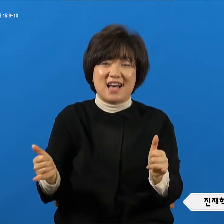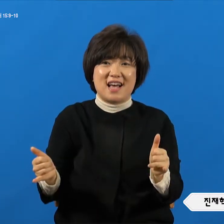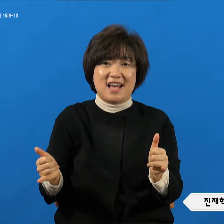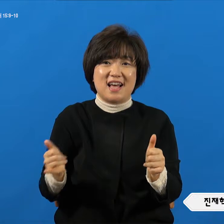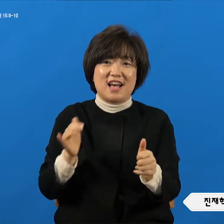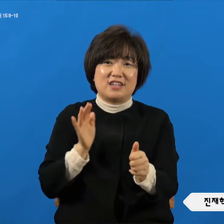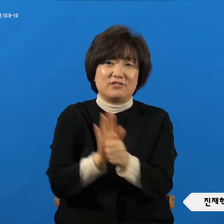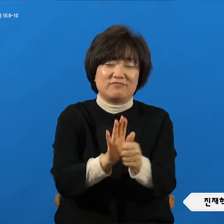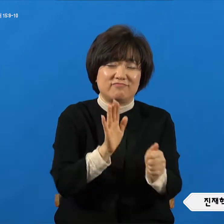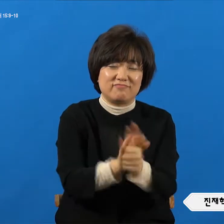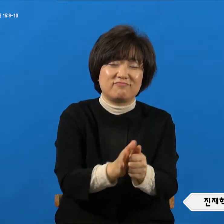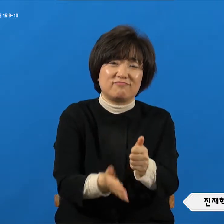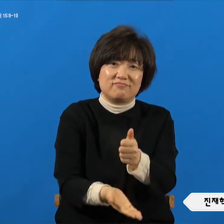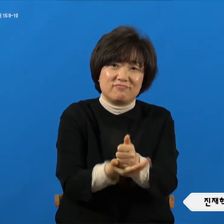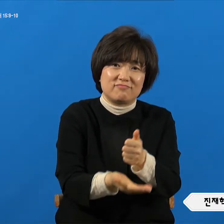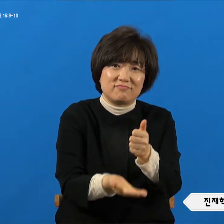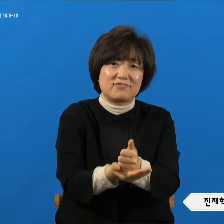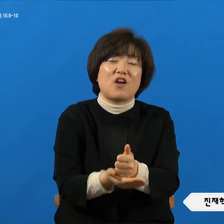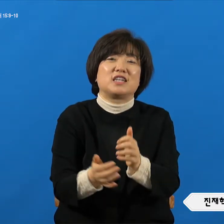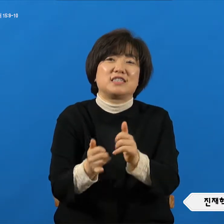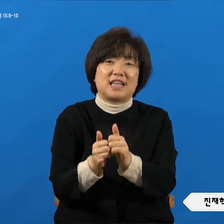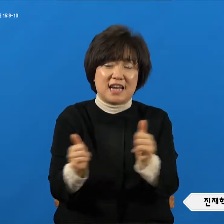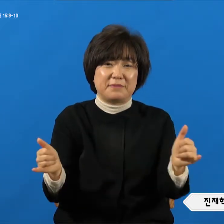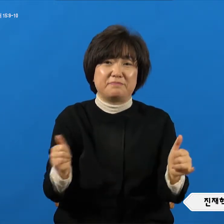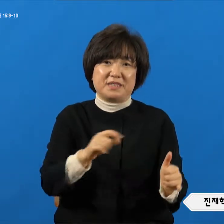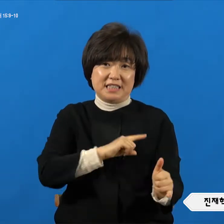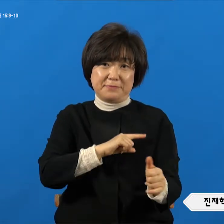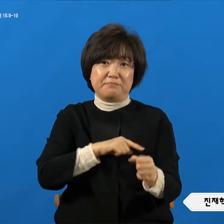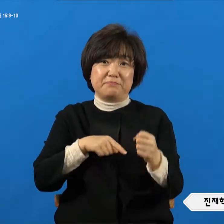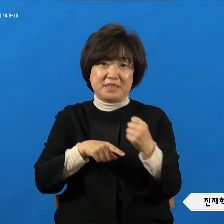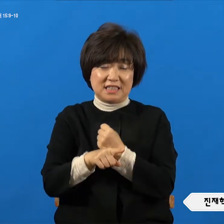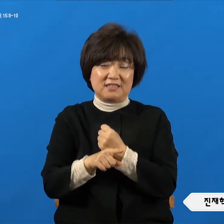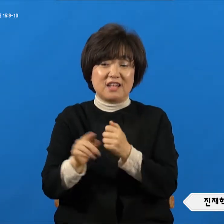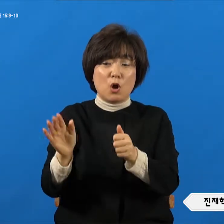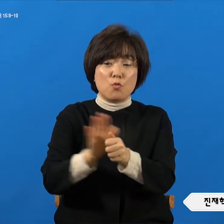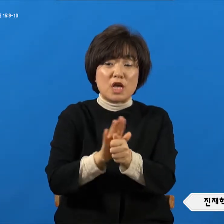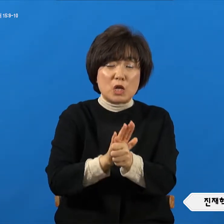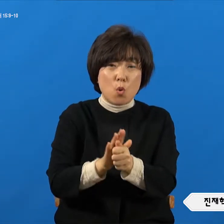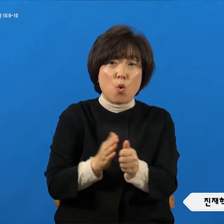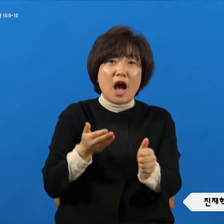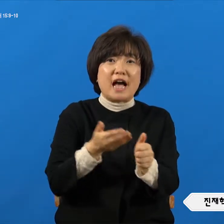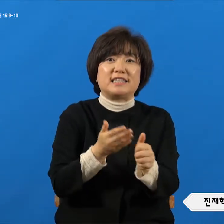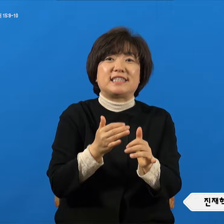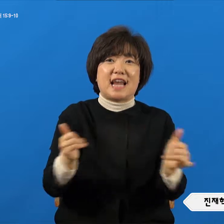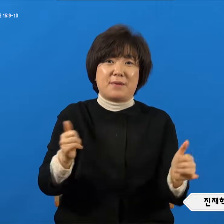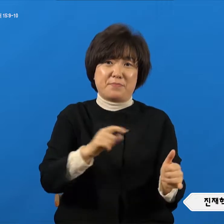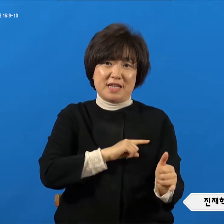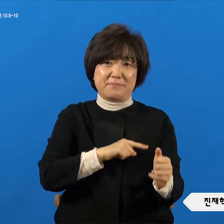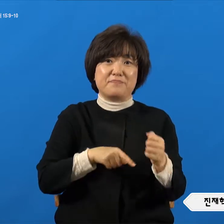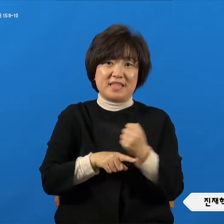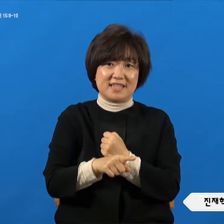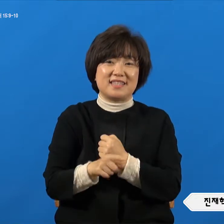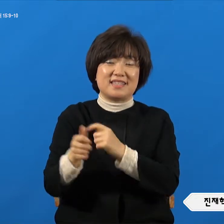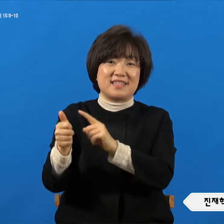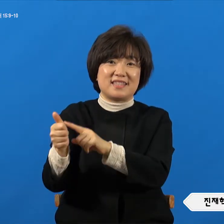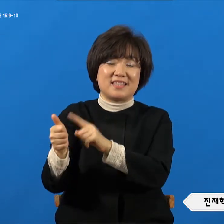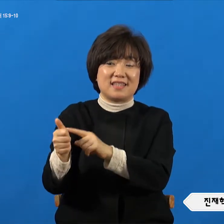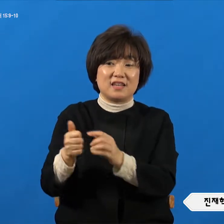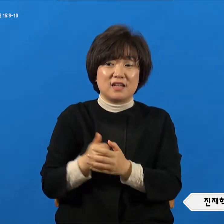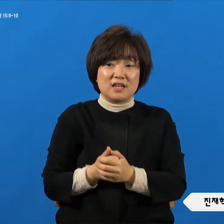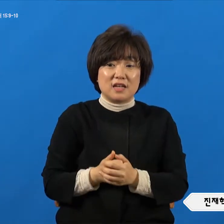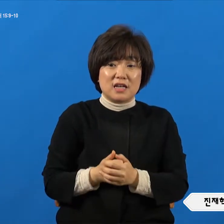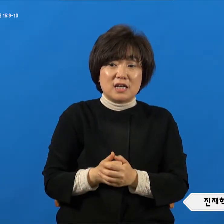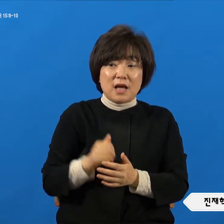of encouragement, 격려하는 사람입니다. 위로하는 사람입니다. 사도행전 9장에 보면